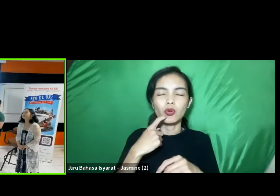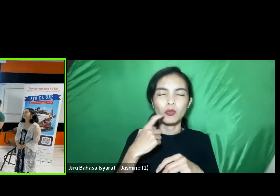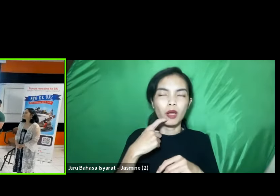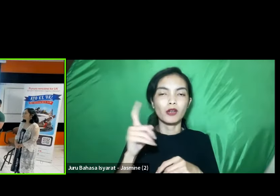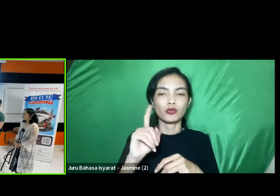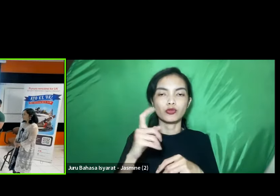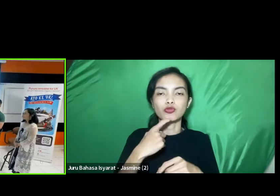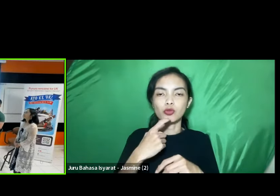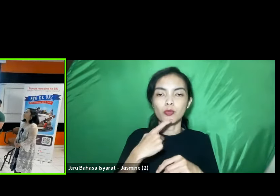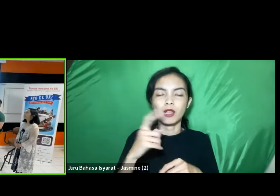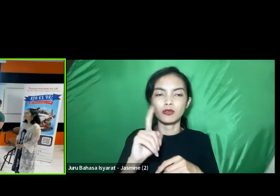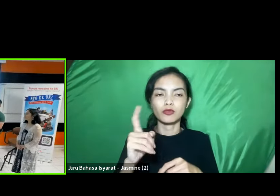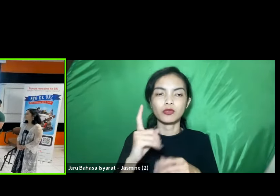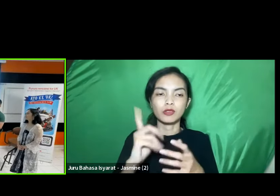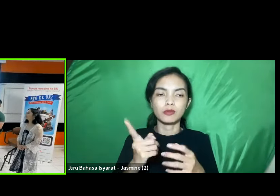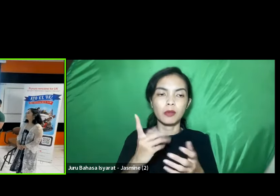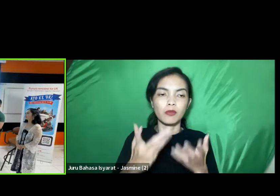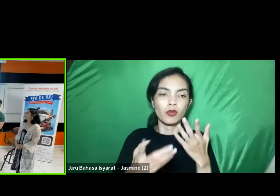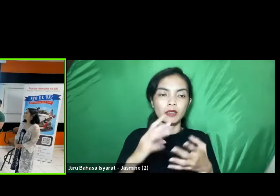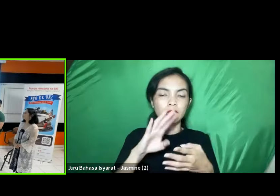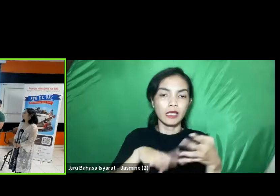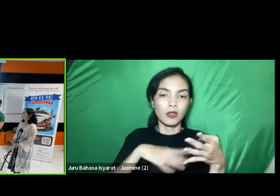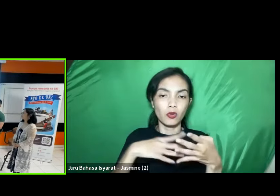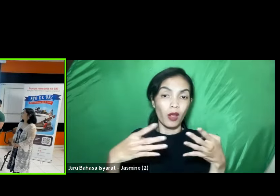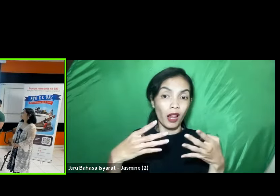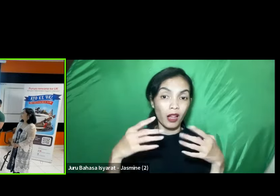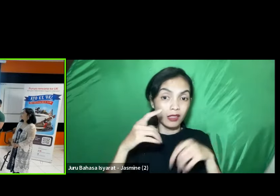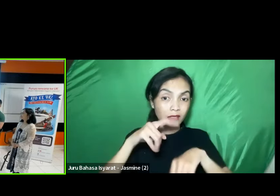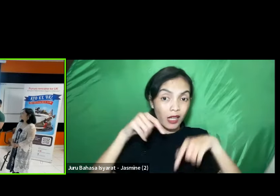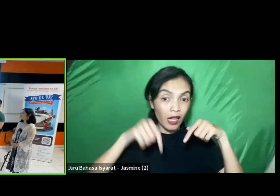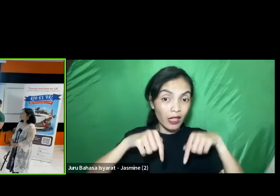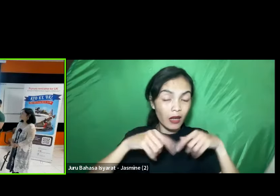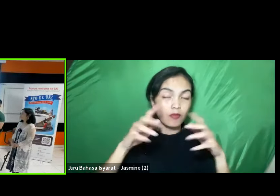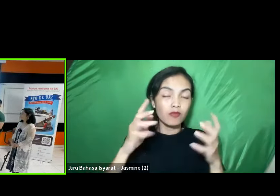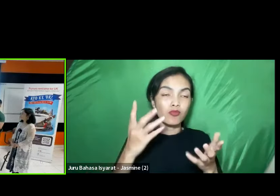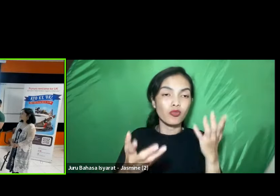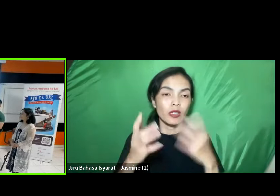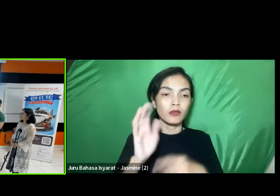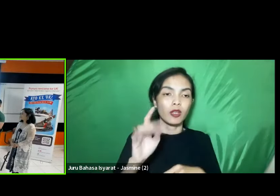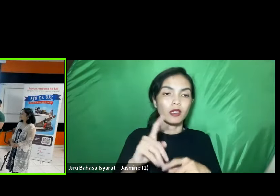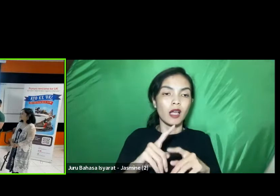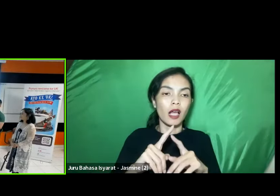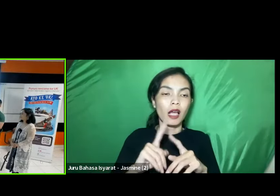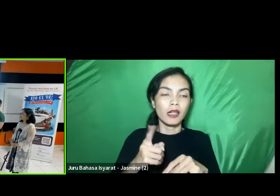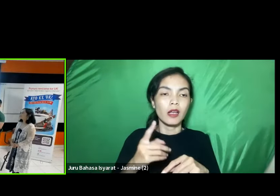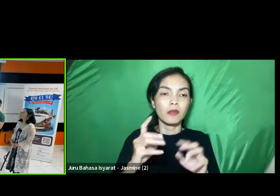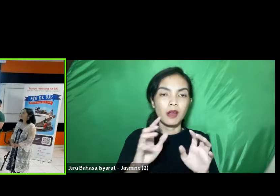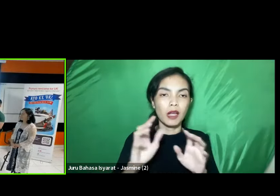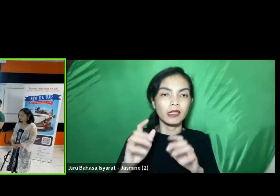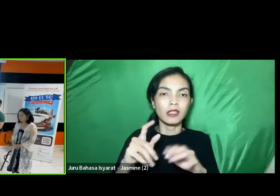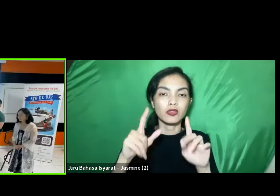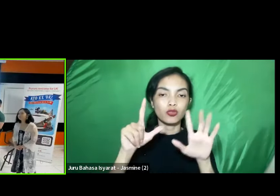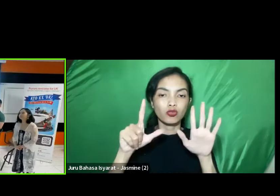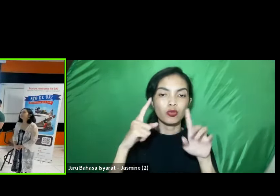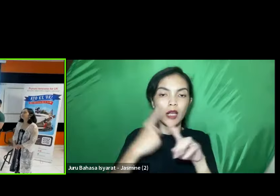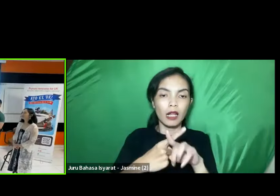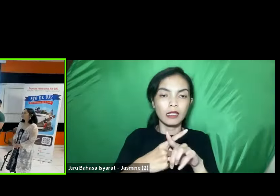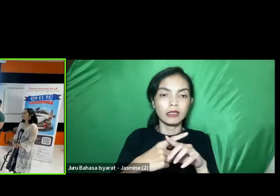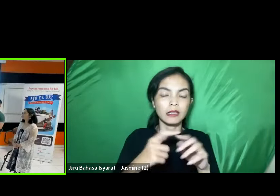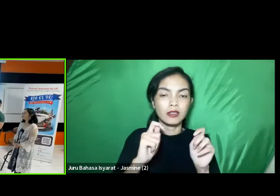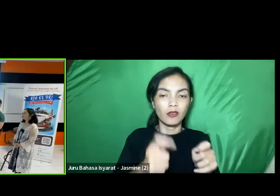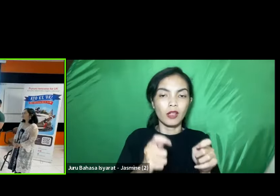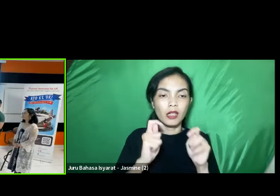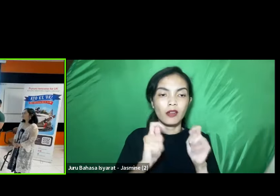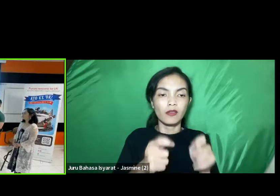karena ya mungkin memang timelineennya belum saat ini gitu loh banyak banget teman-teman alumni kita yang sampai tu kali e apply bukan berarti